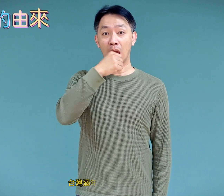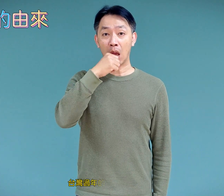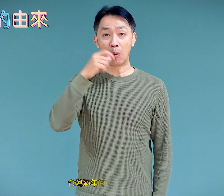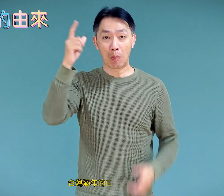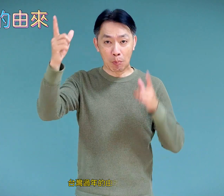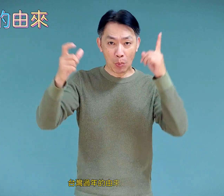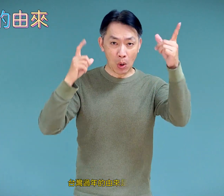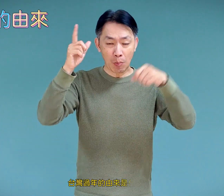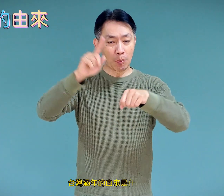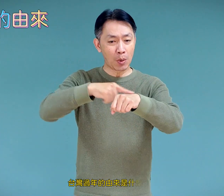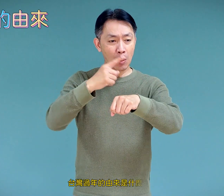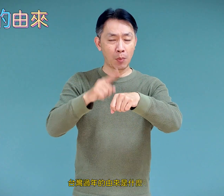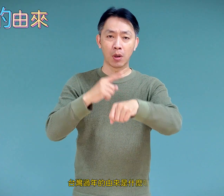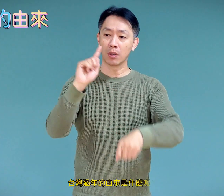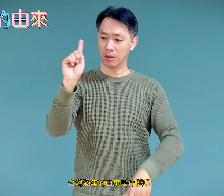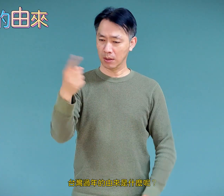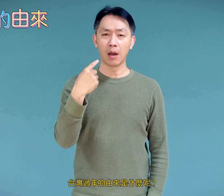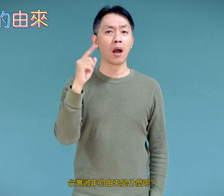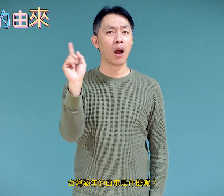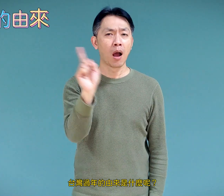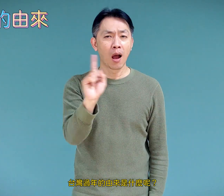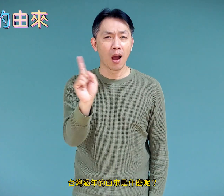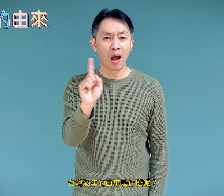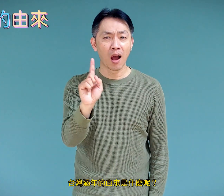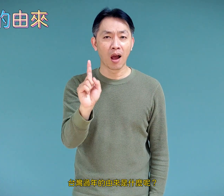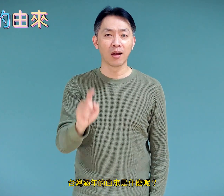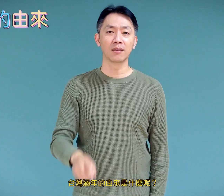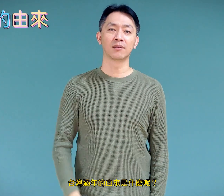台湾过年的由来是什么呢？